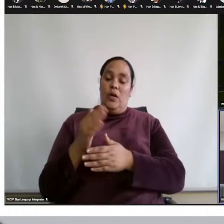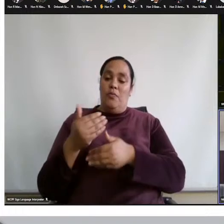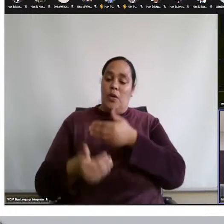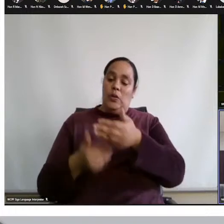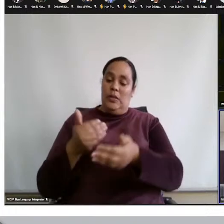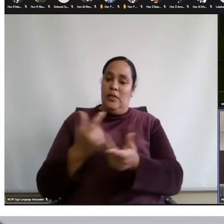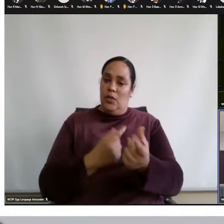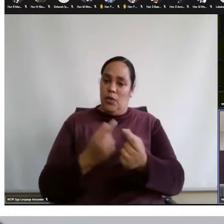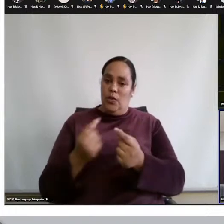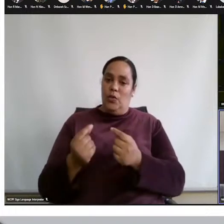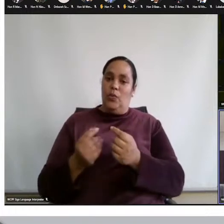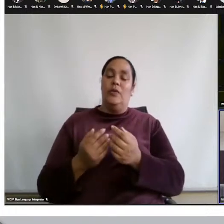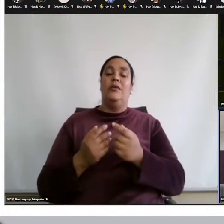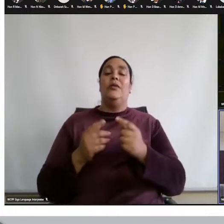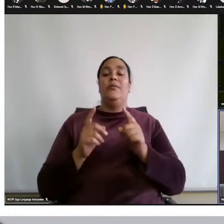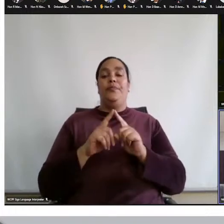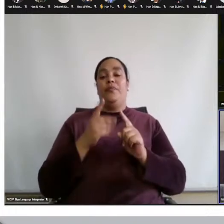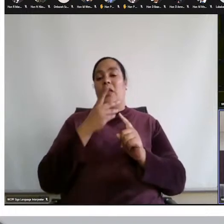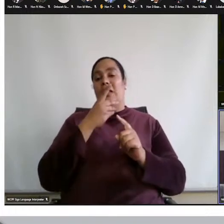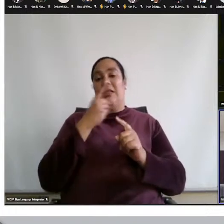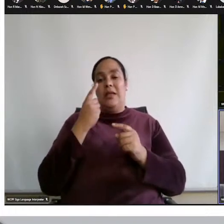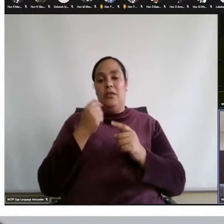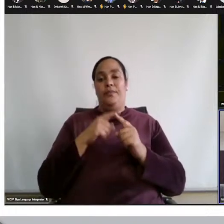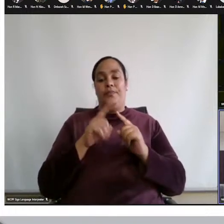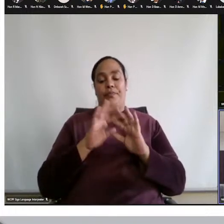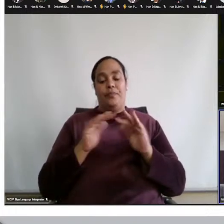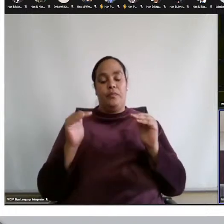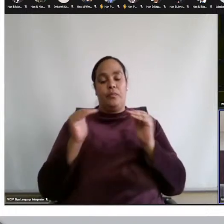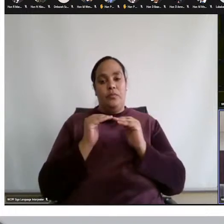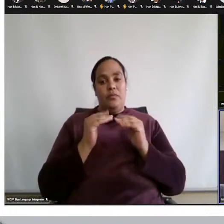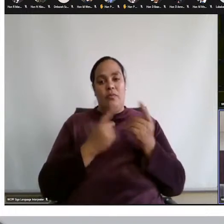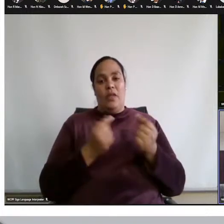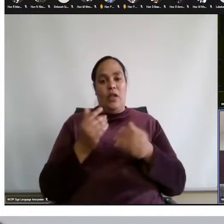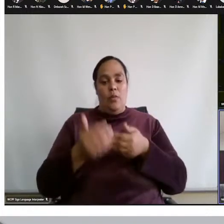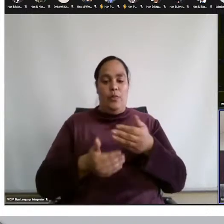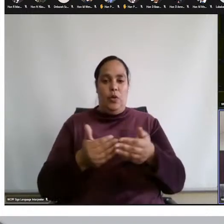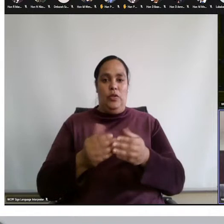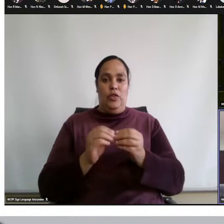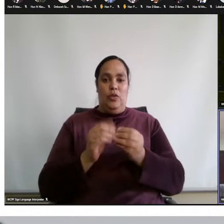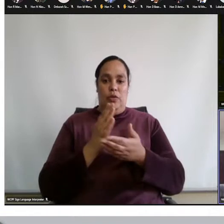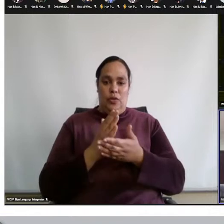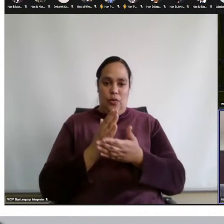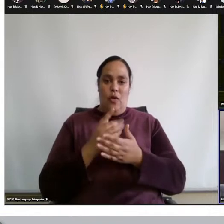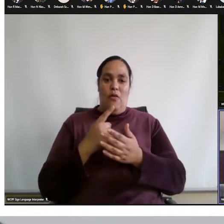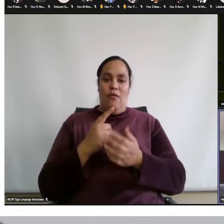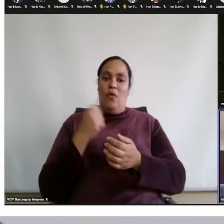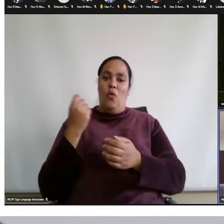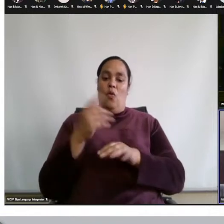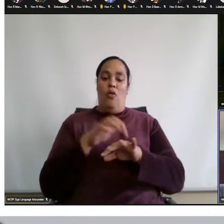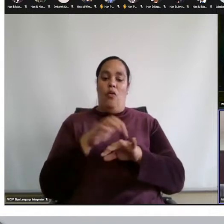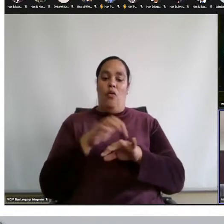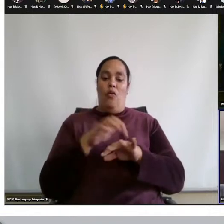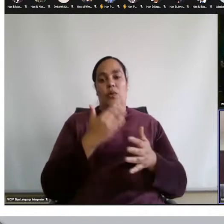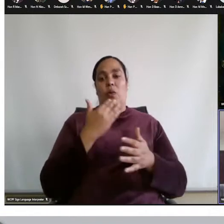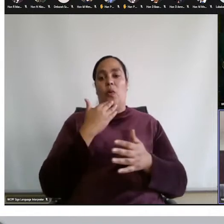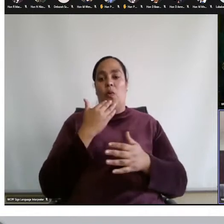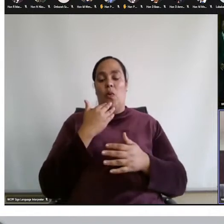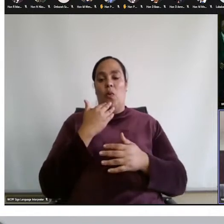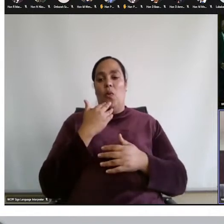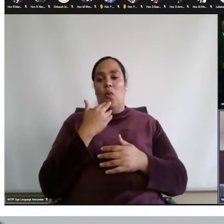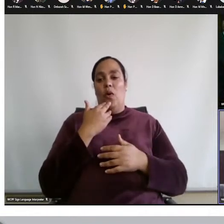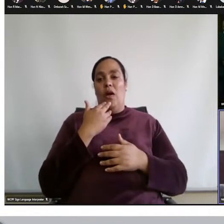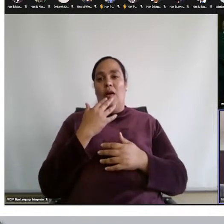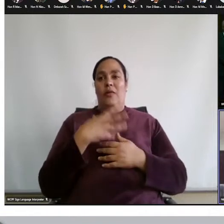vir droogtevoer wat dan 'n regverdige aankoopproses verseker vir alle boere wat in uiters